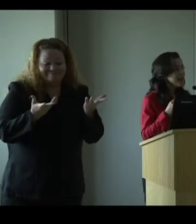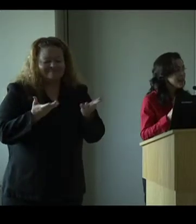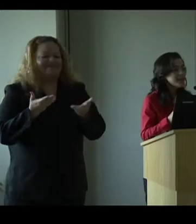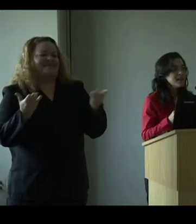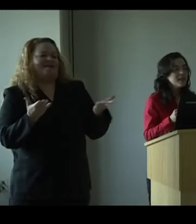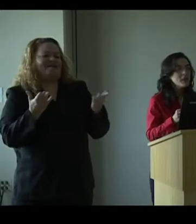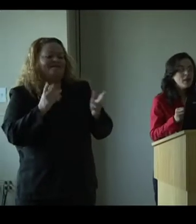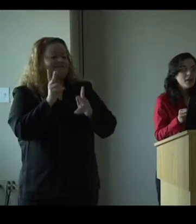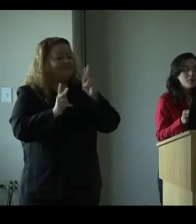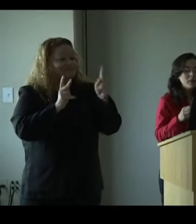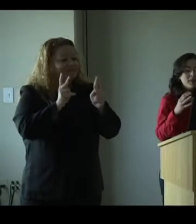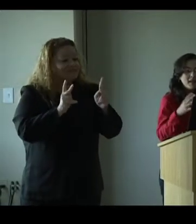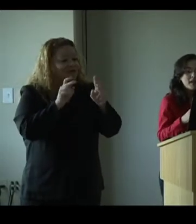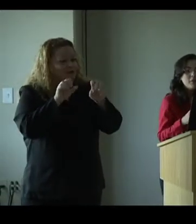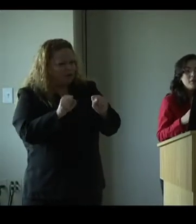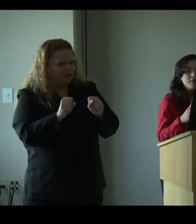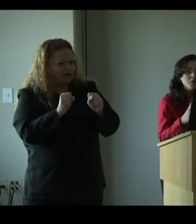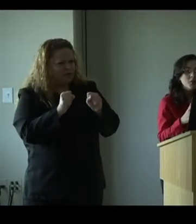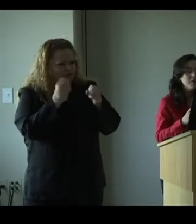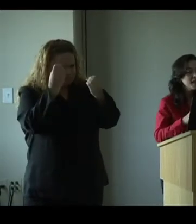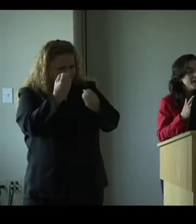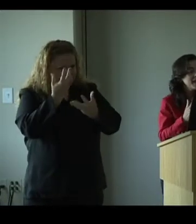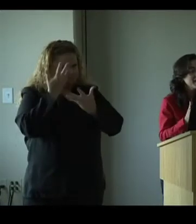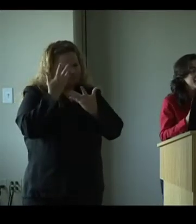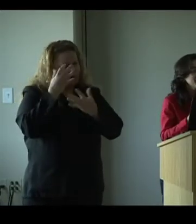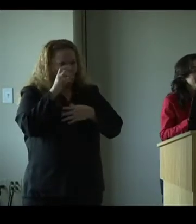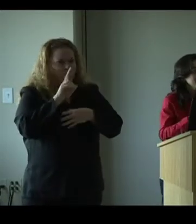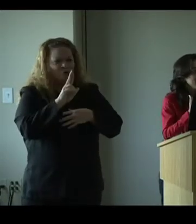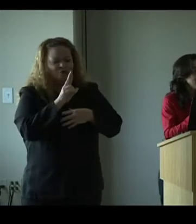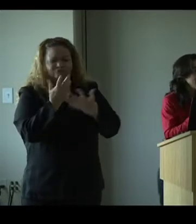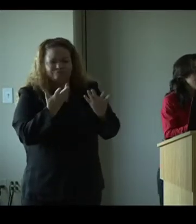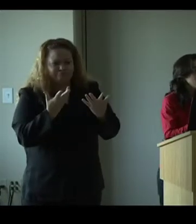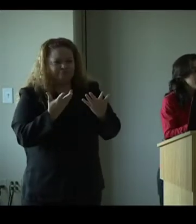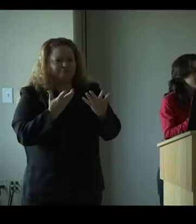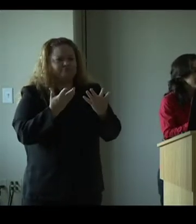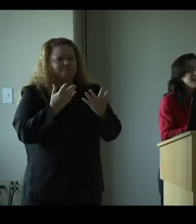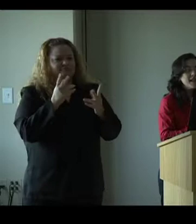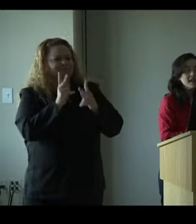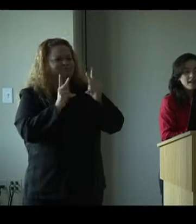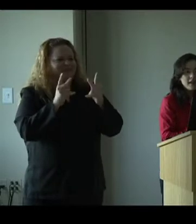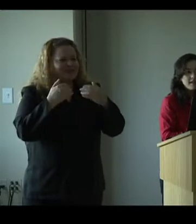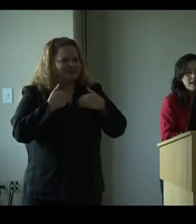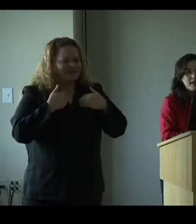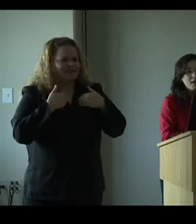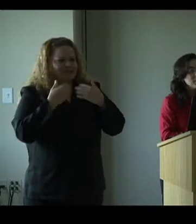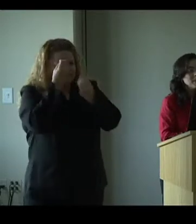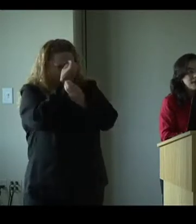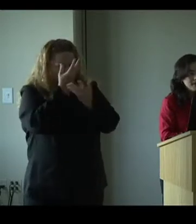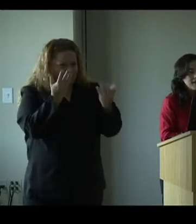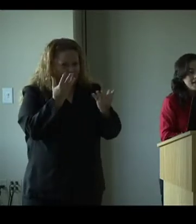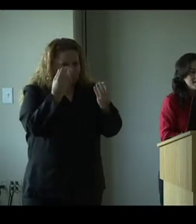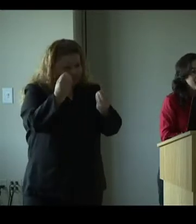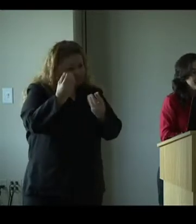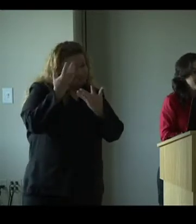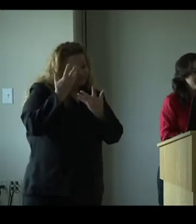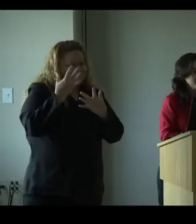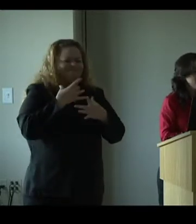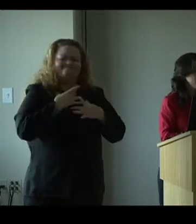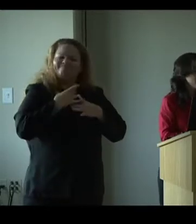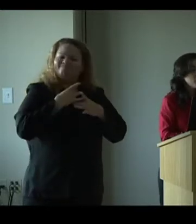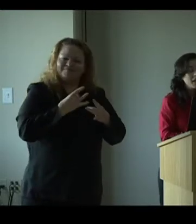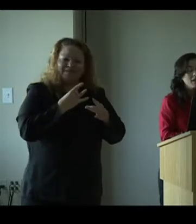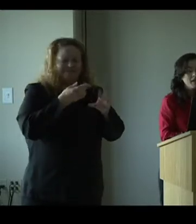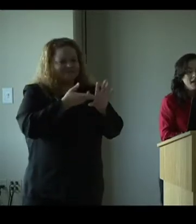si hay alguien que pueda complementar la información si haya alguien que tenga algo que decir que enriquezca a mí me encantan estas